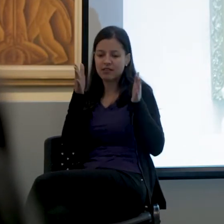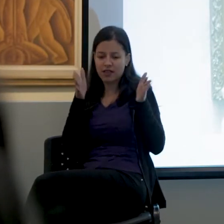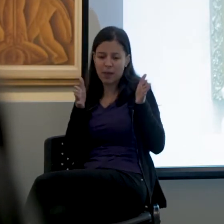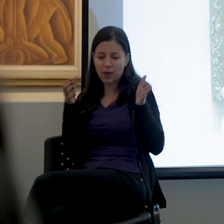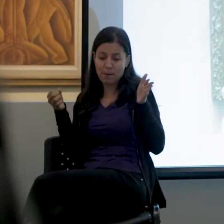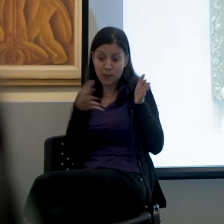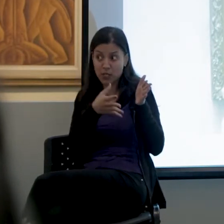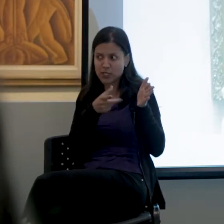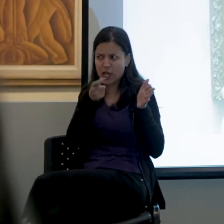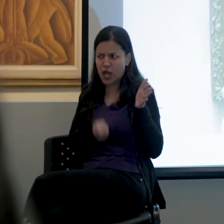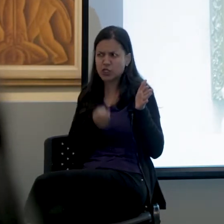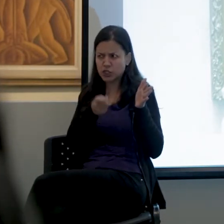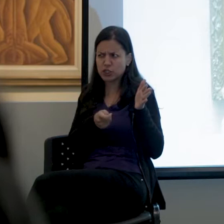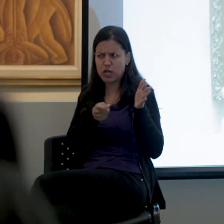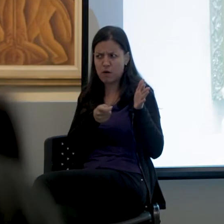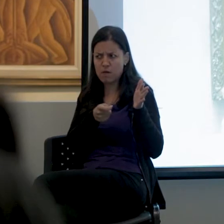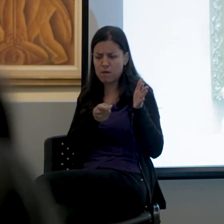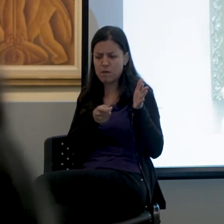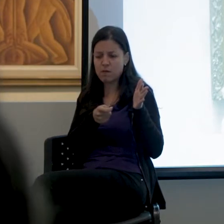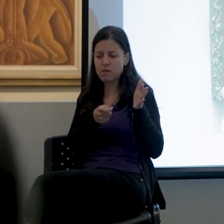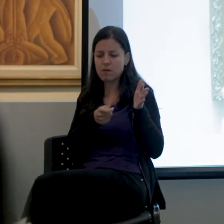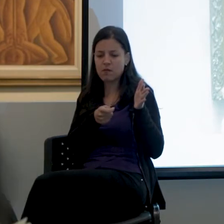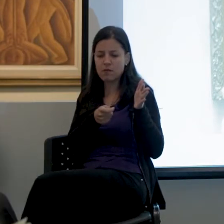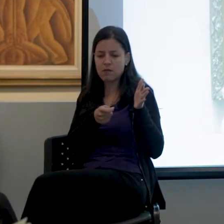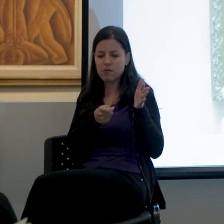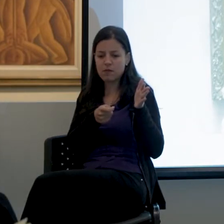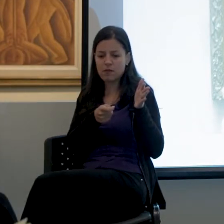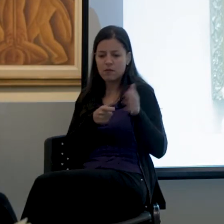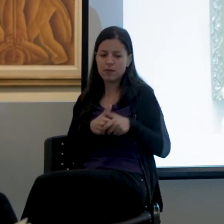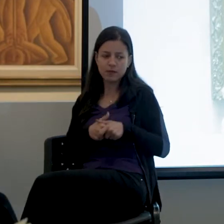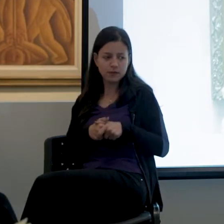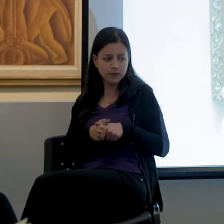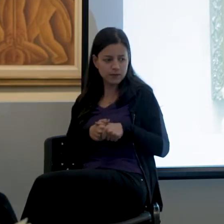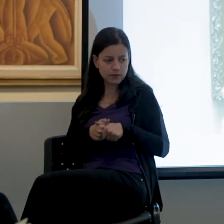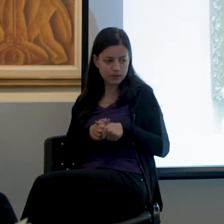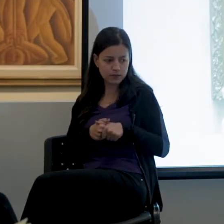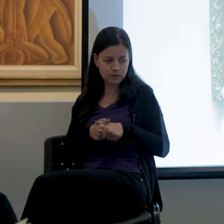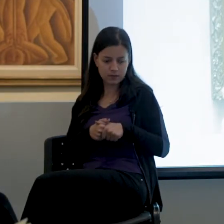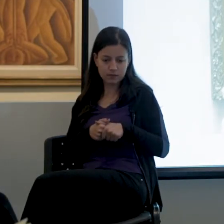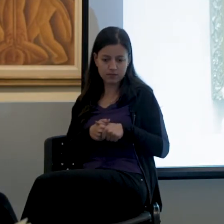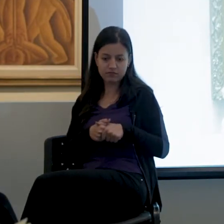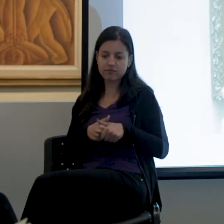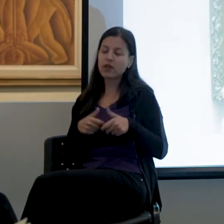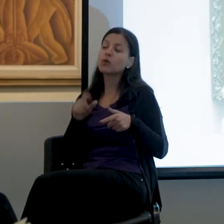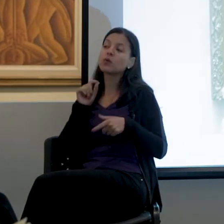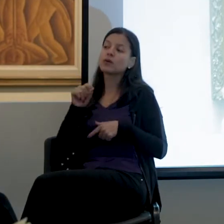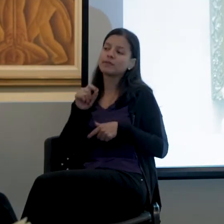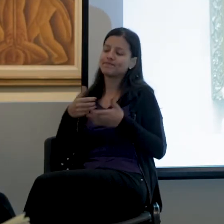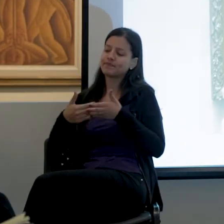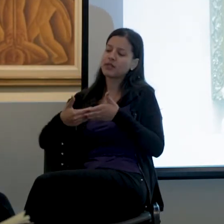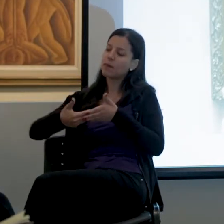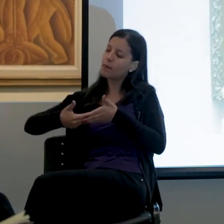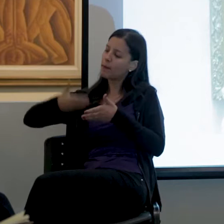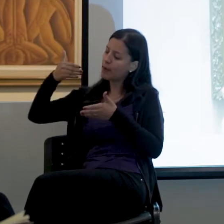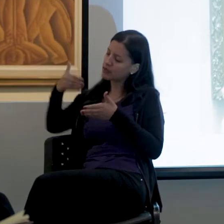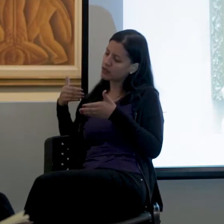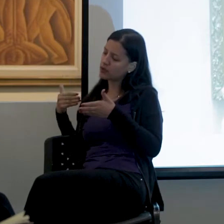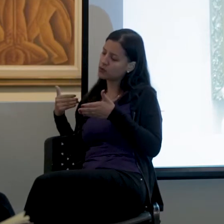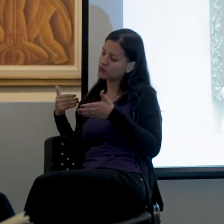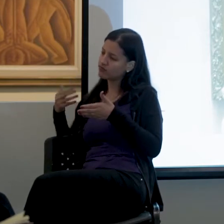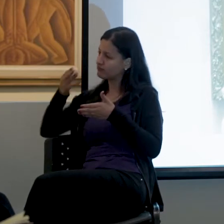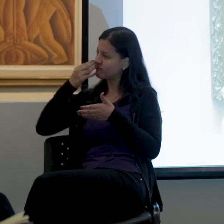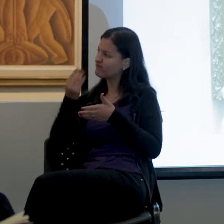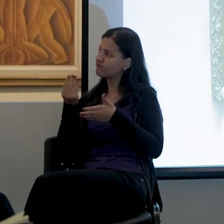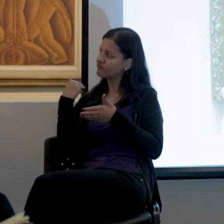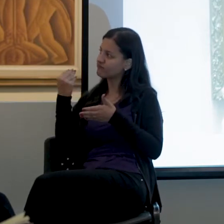modernista, radical, iria assumir. Né? O desprezo ao passado, ou o passado